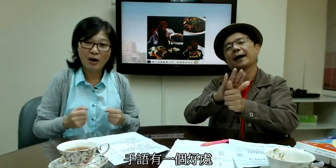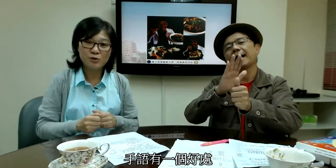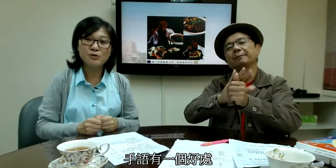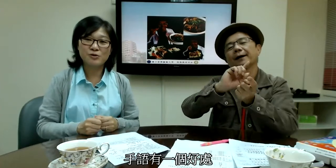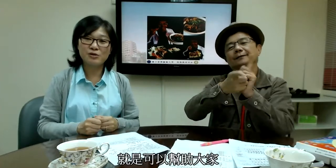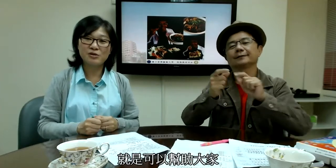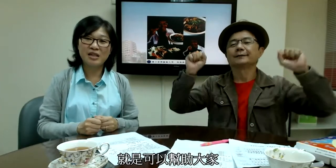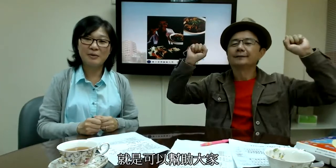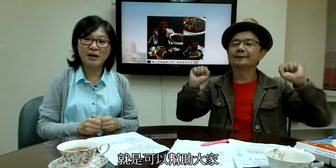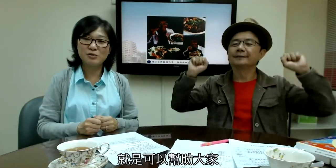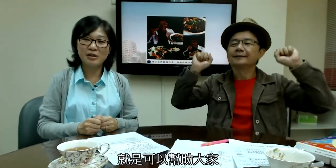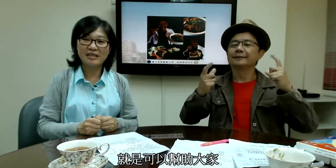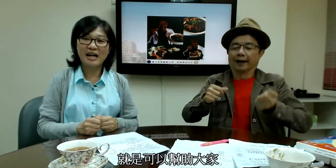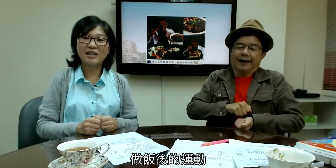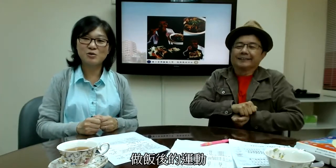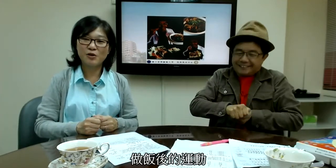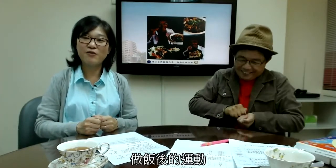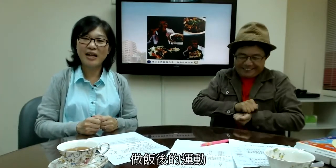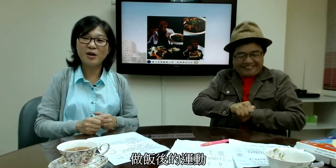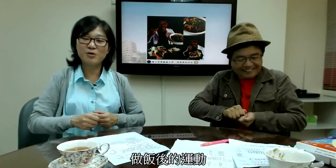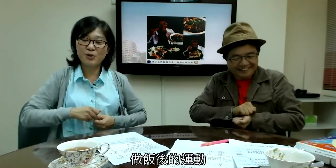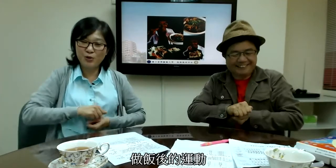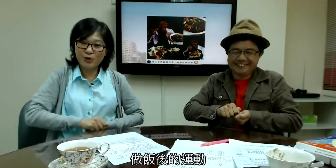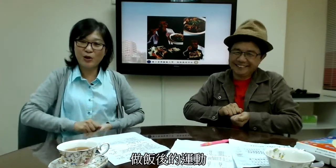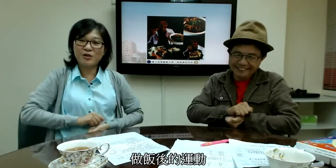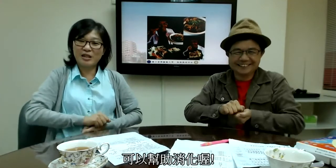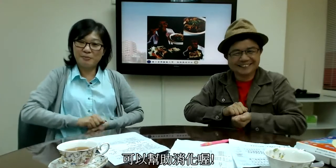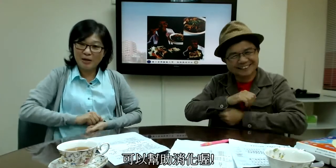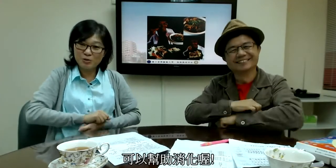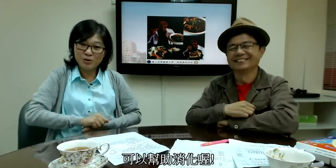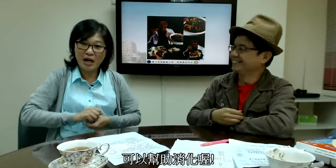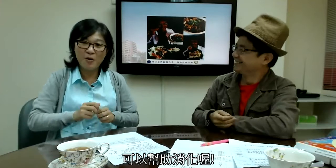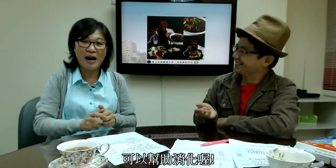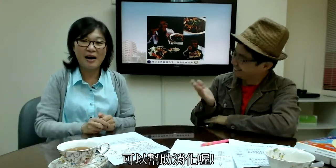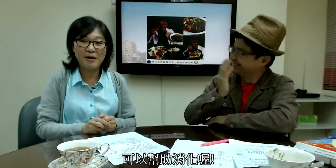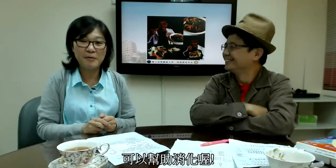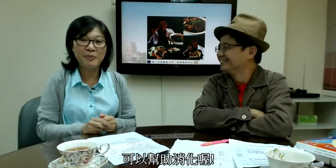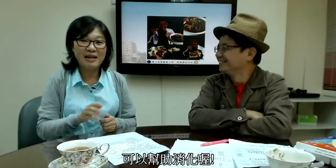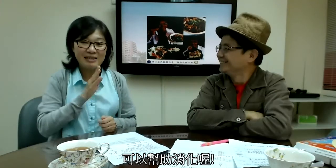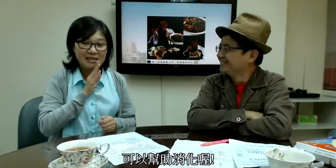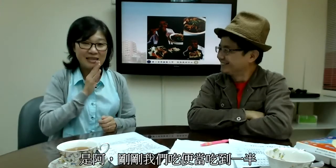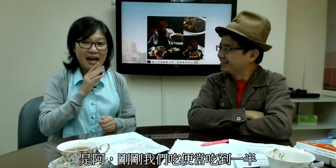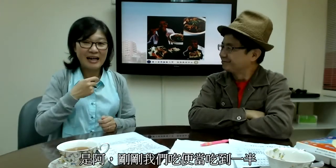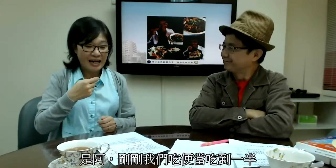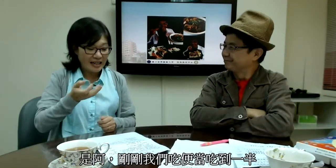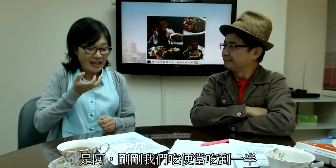处，就是可以帮助大家做饭后的运动，可以帮助消化哦。是啊，刚刚